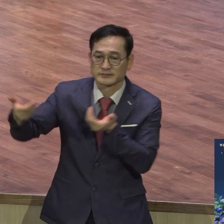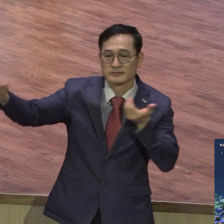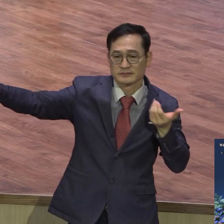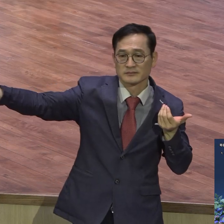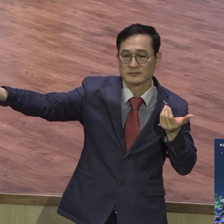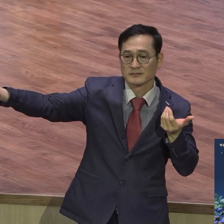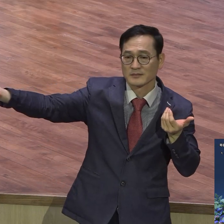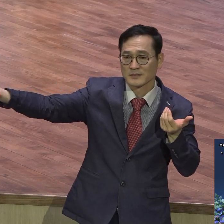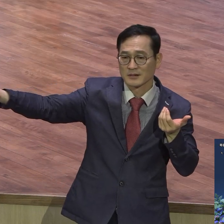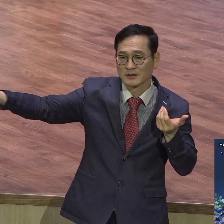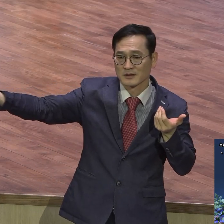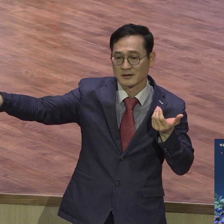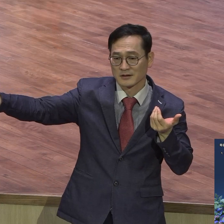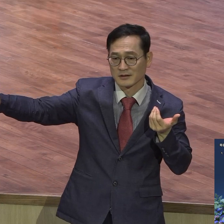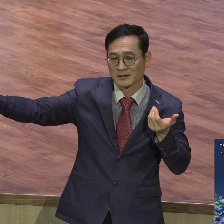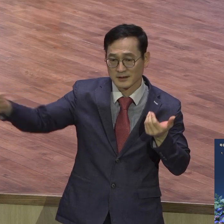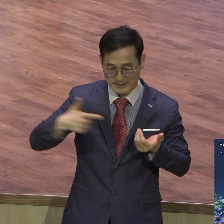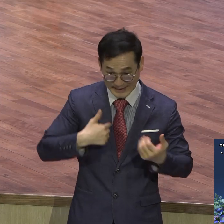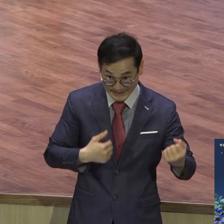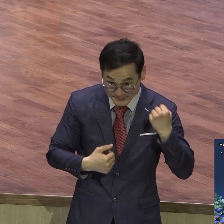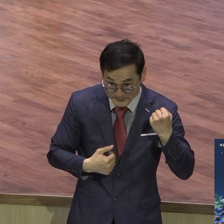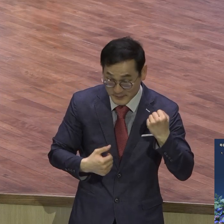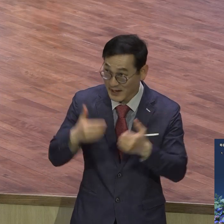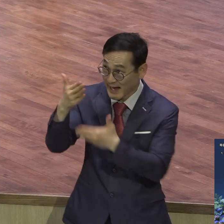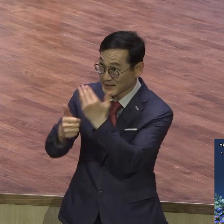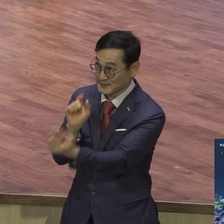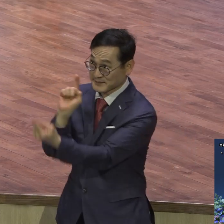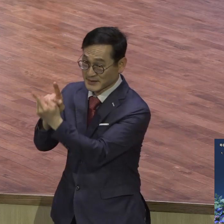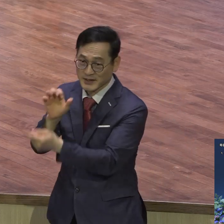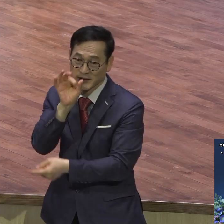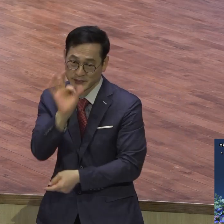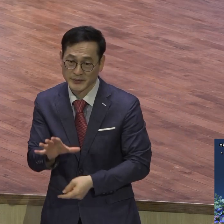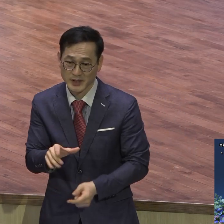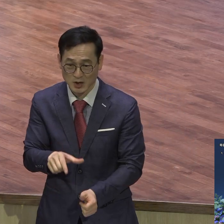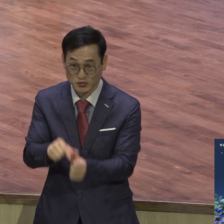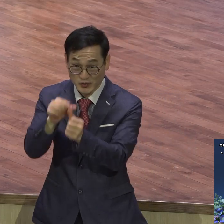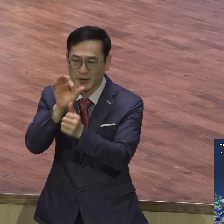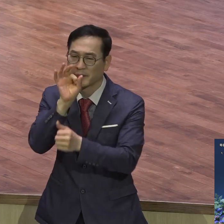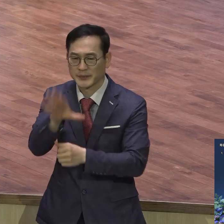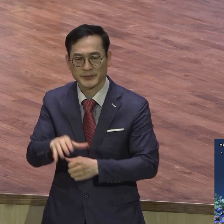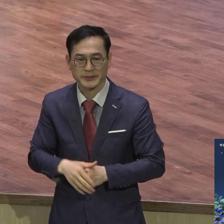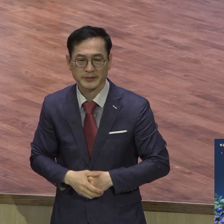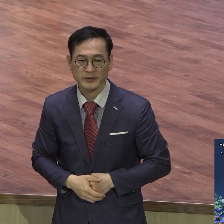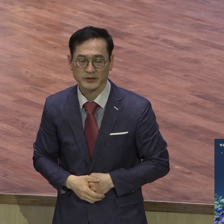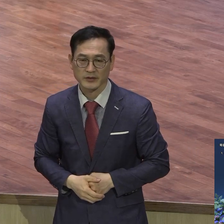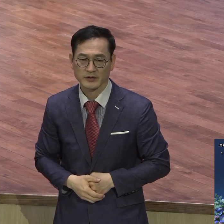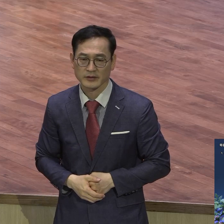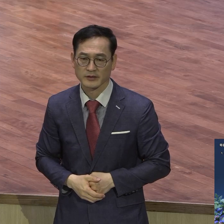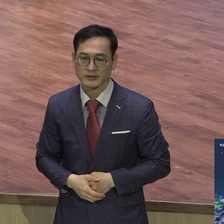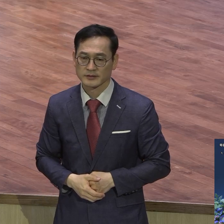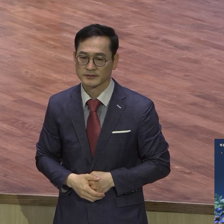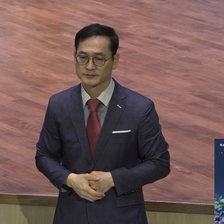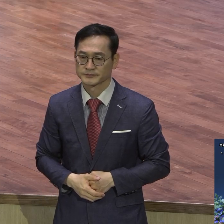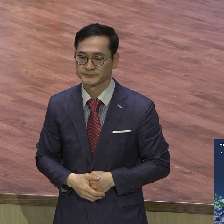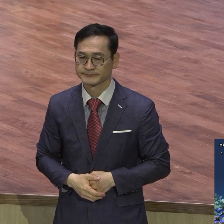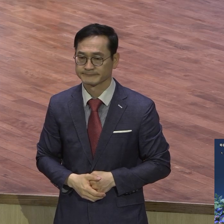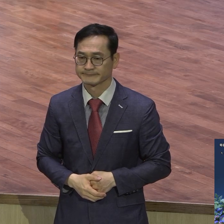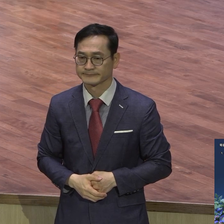우리 힘으로는 절대로 구원받지 못할 그런 인간이었는데